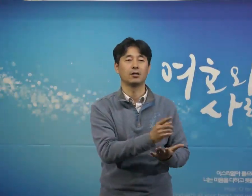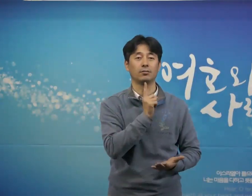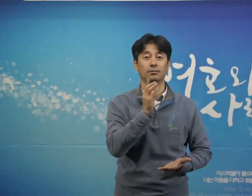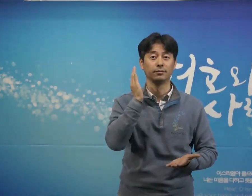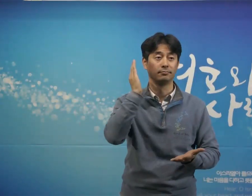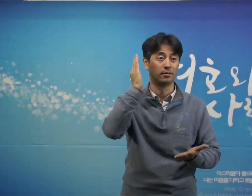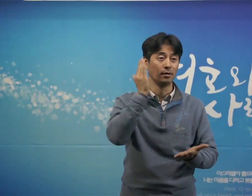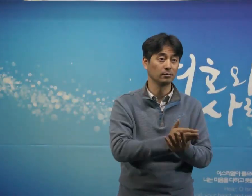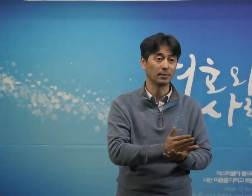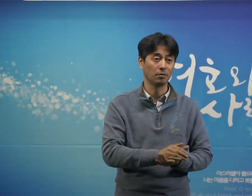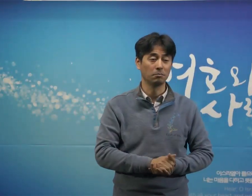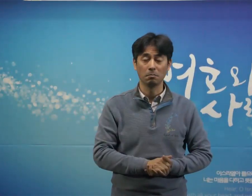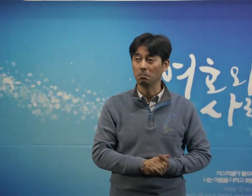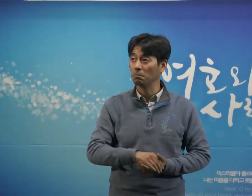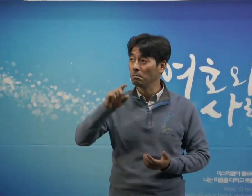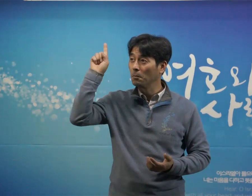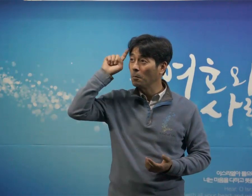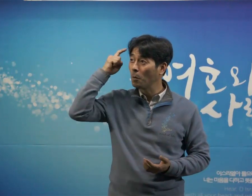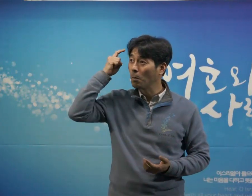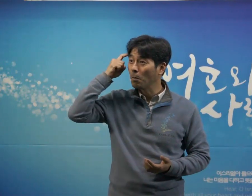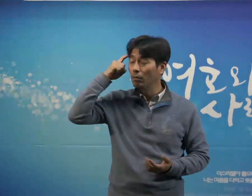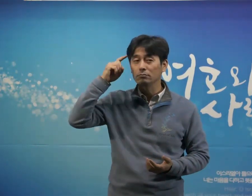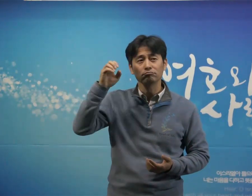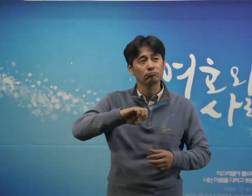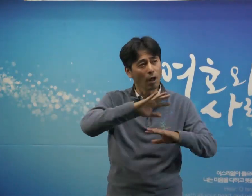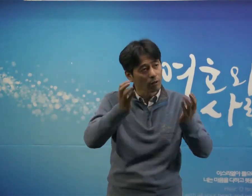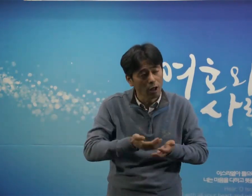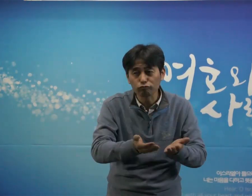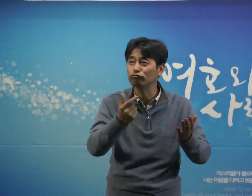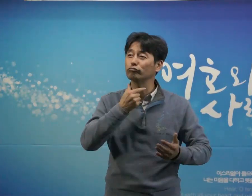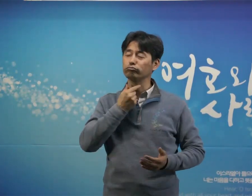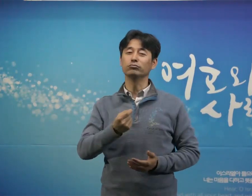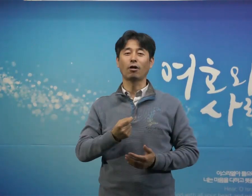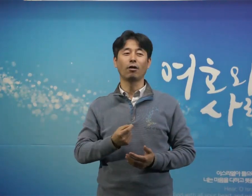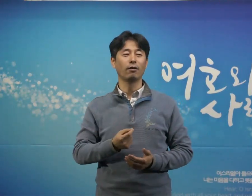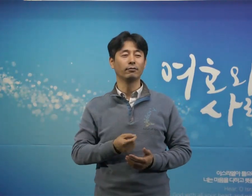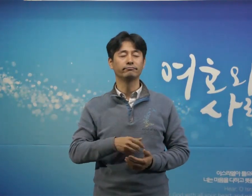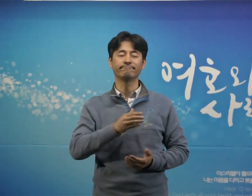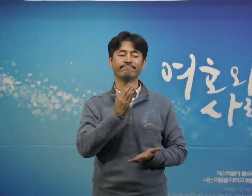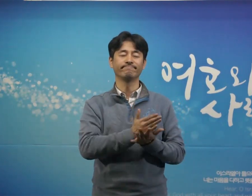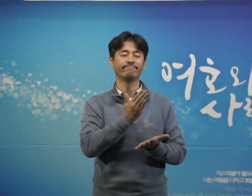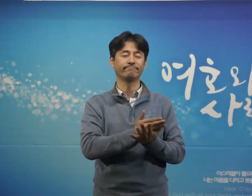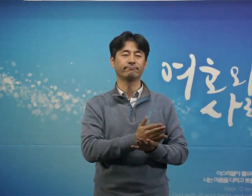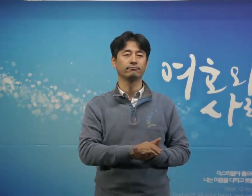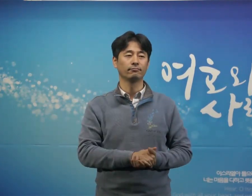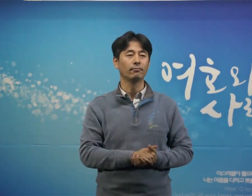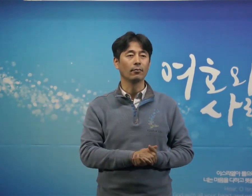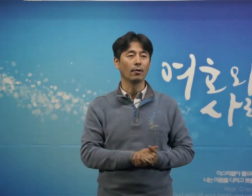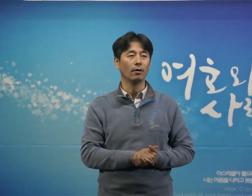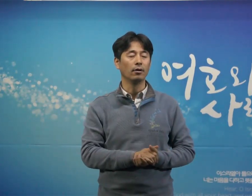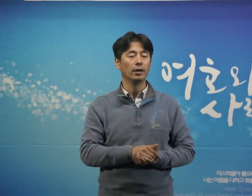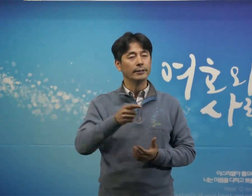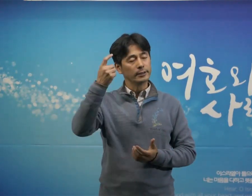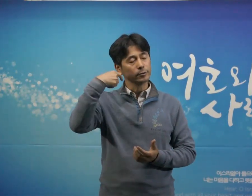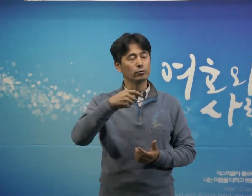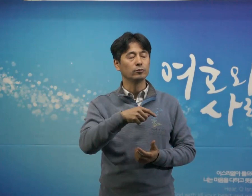그 집사님이 이제 세 곡, 5곡을 해라. 많은 사람들이 그렇게 얘기를 했는데 그렇게 하지 말라 말씀하셨습니다.